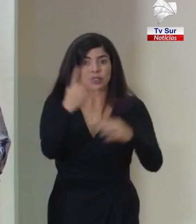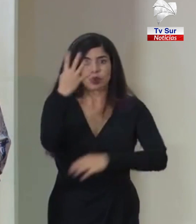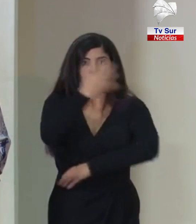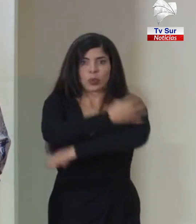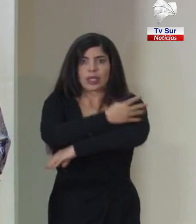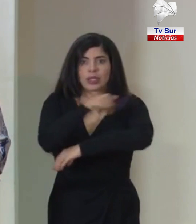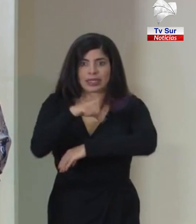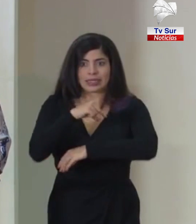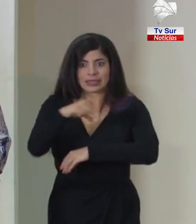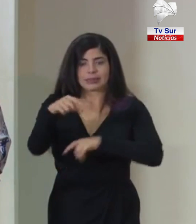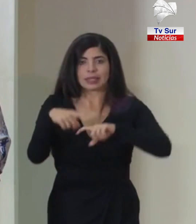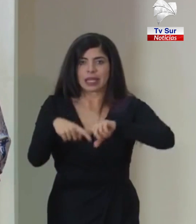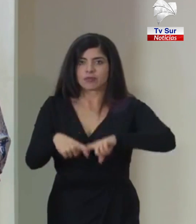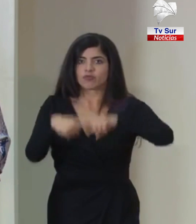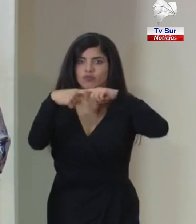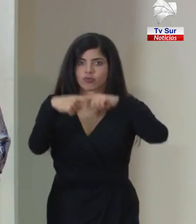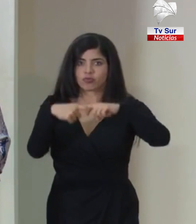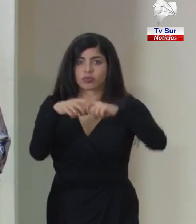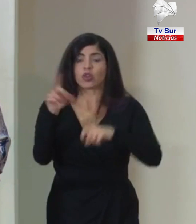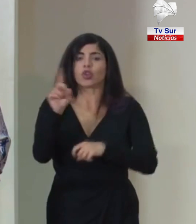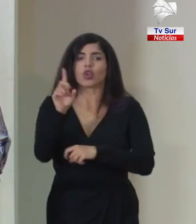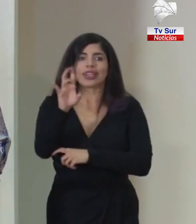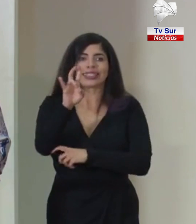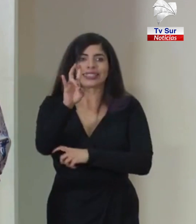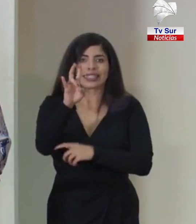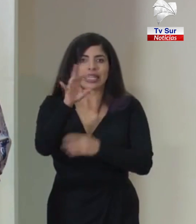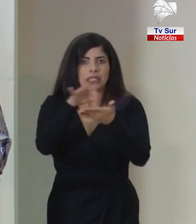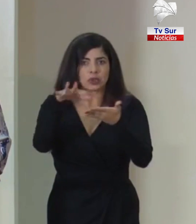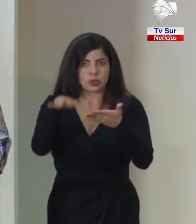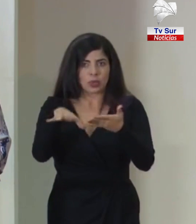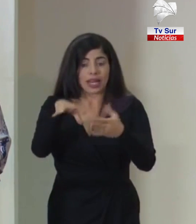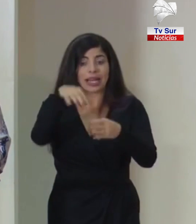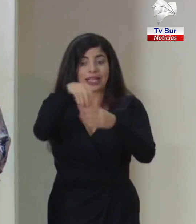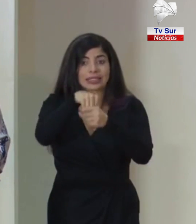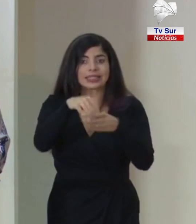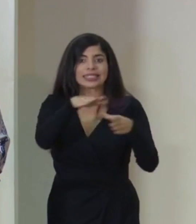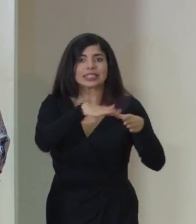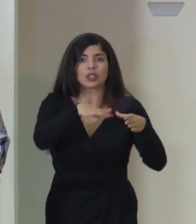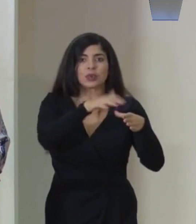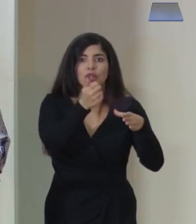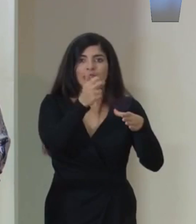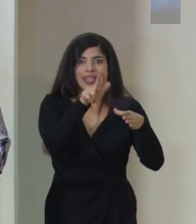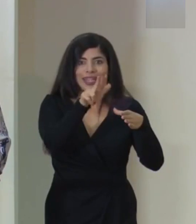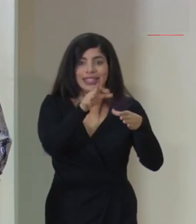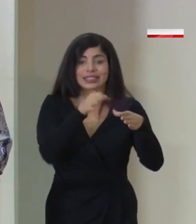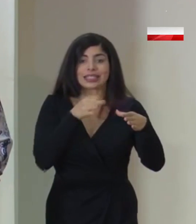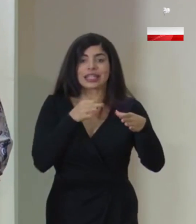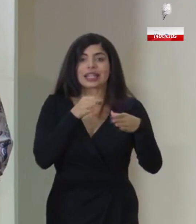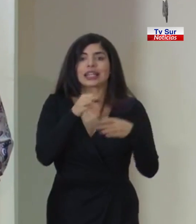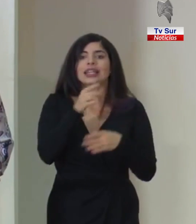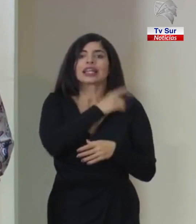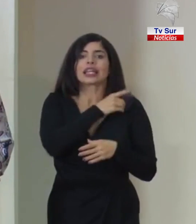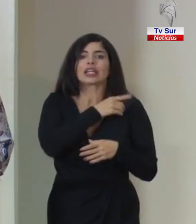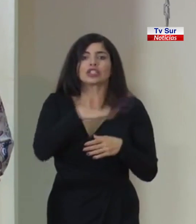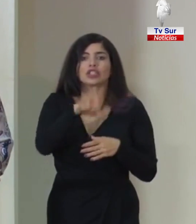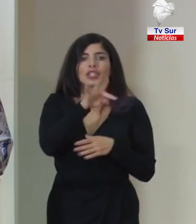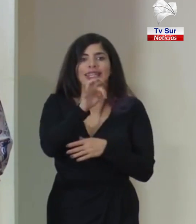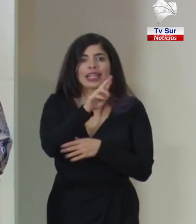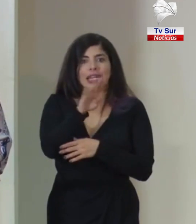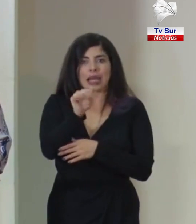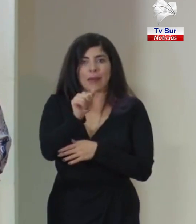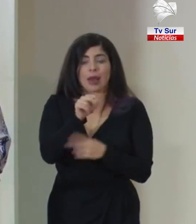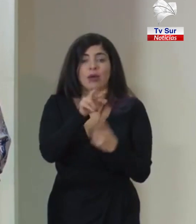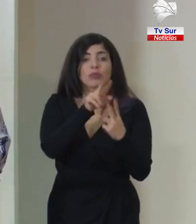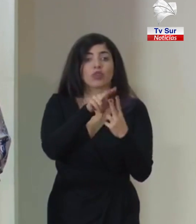días de esta semana en 7 escuelas del circuito 13 de la Dirección Regional de Térraba, 2 colegios, uno